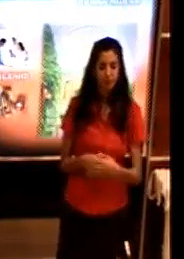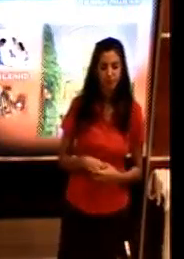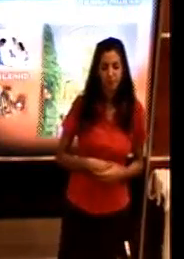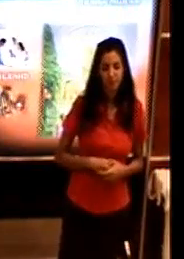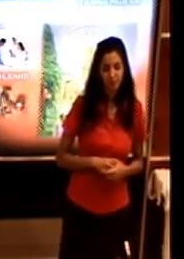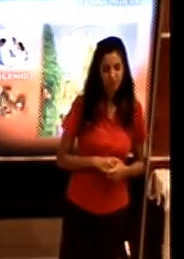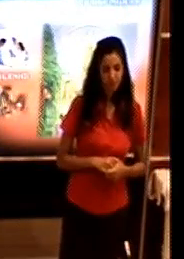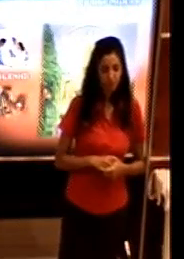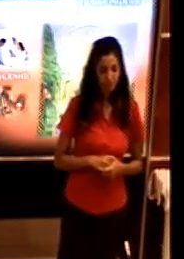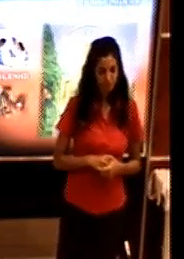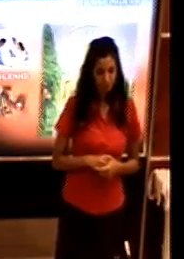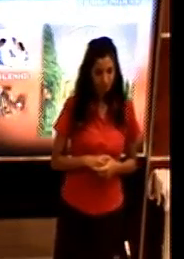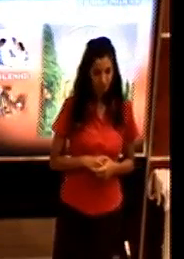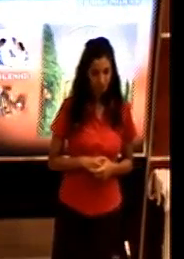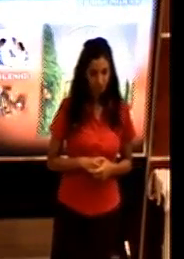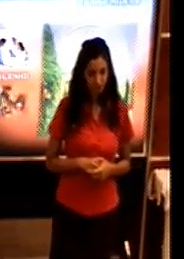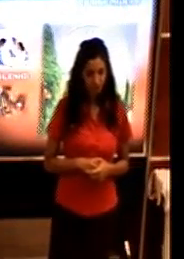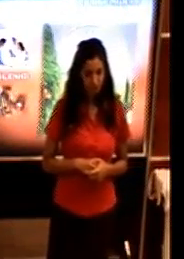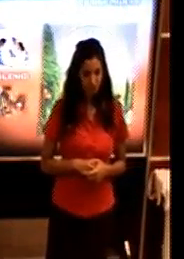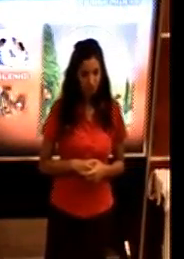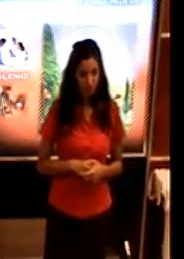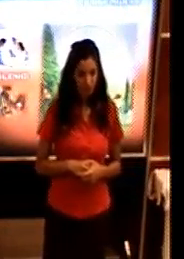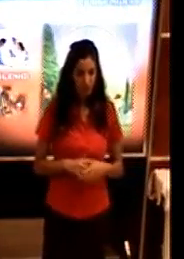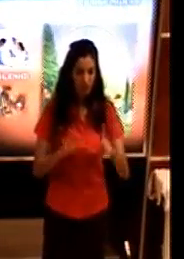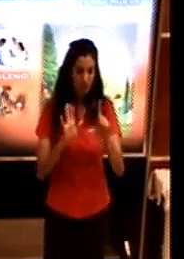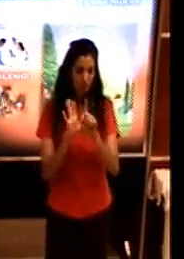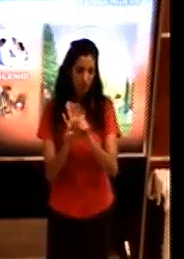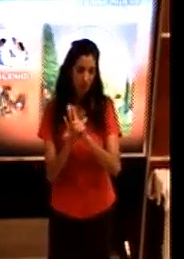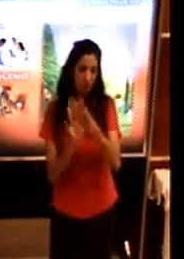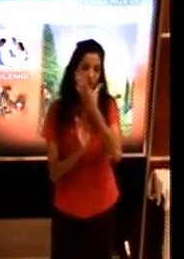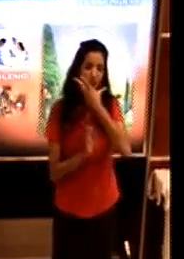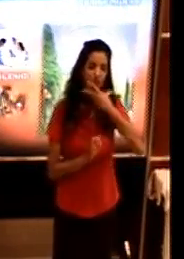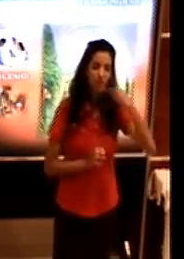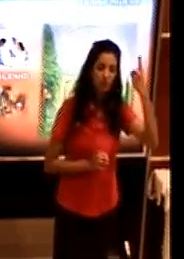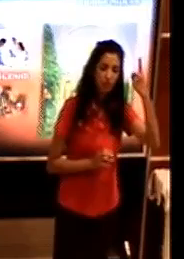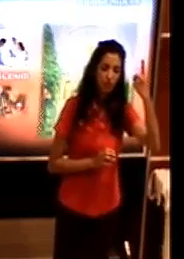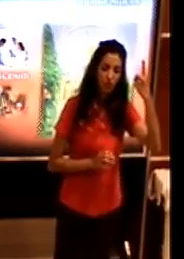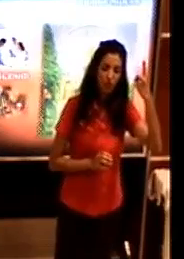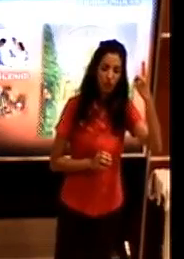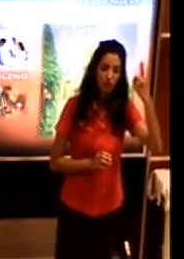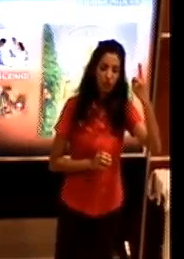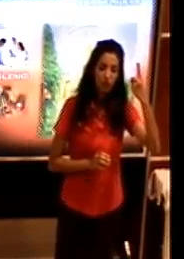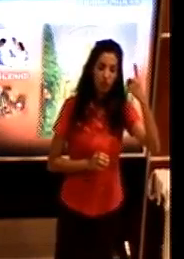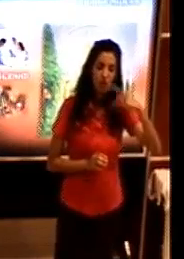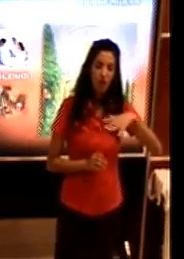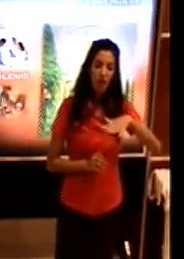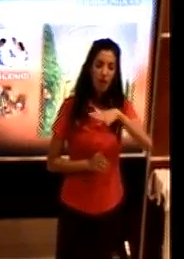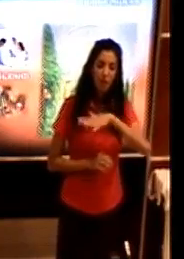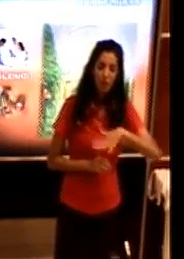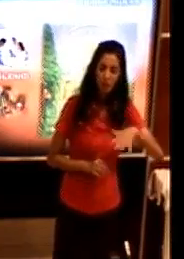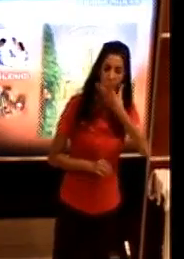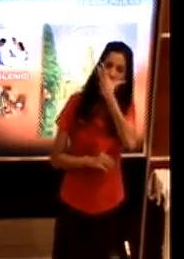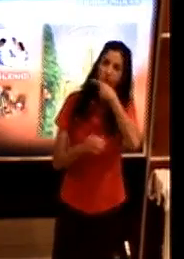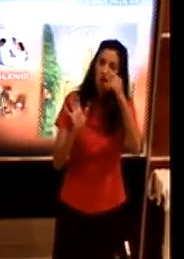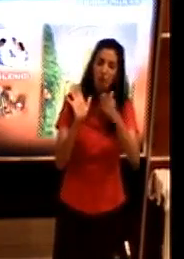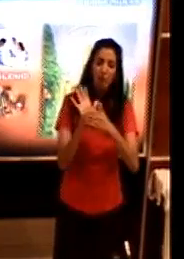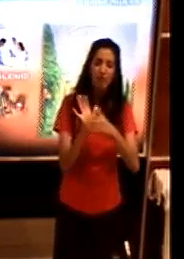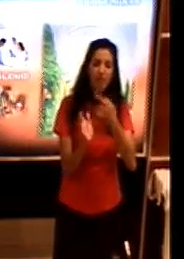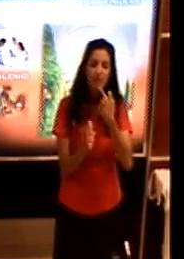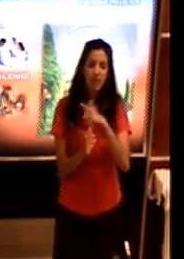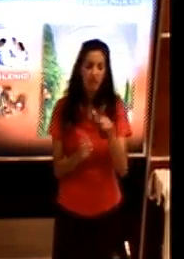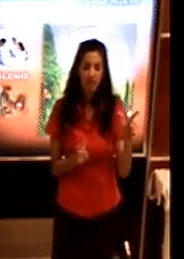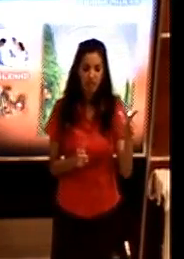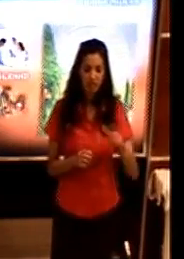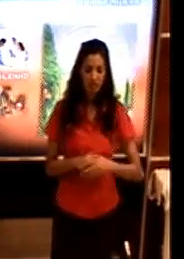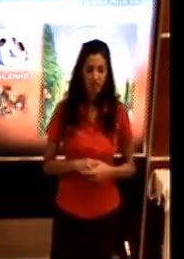dice: ¿cuál mandamiento de la ley divina es una señal entre Dios y su pueblo? Entonces, ¿cuál